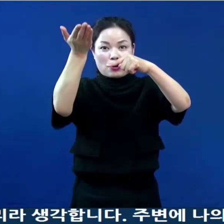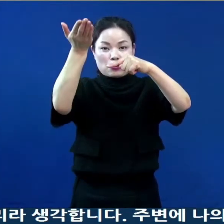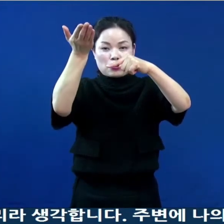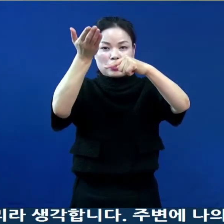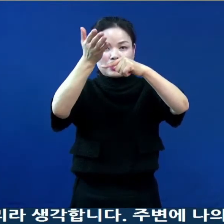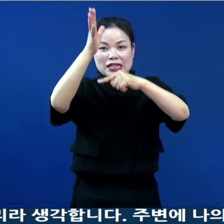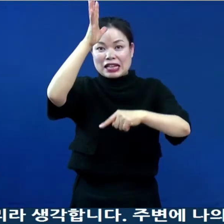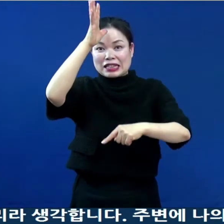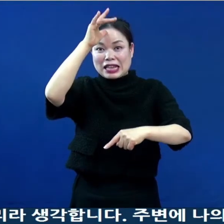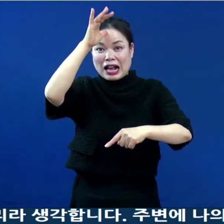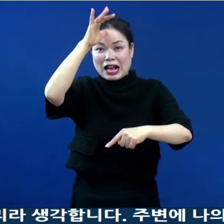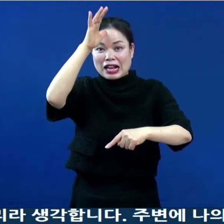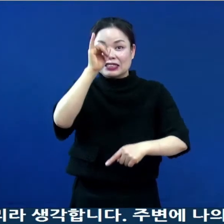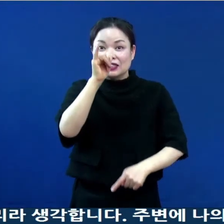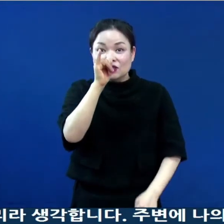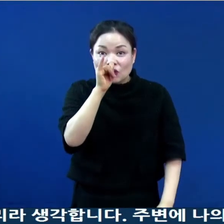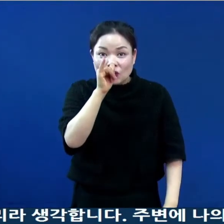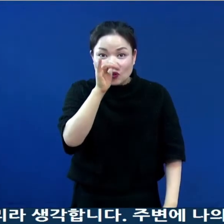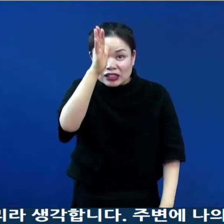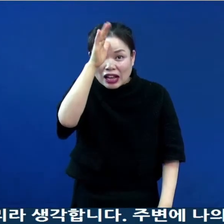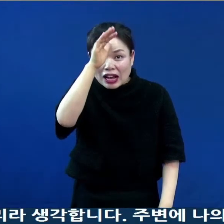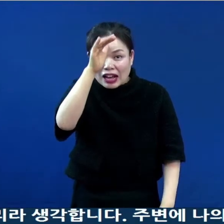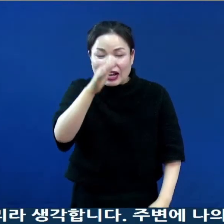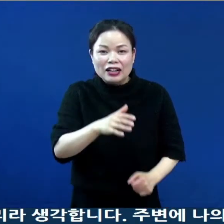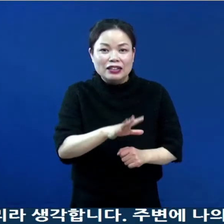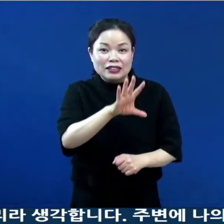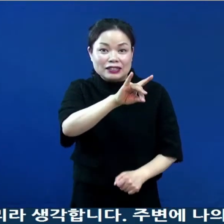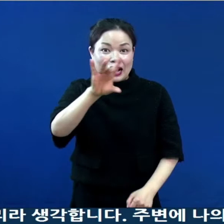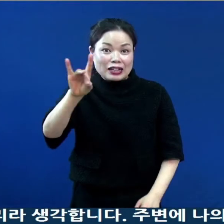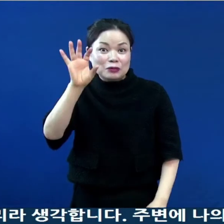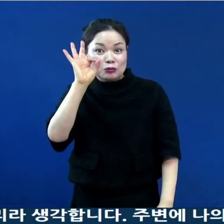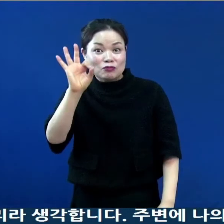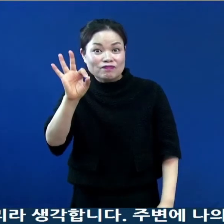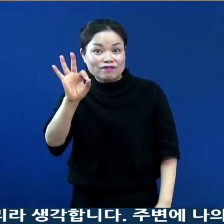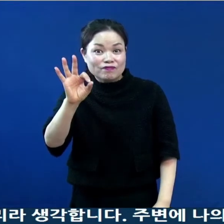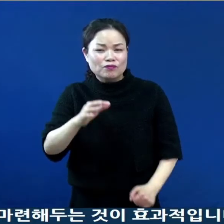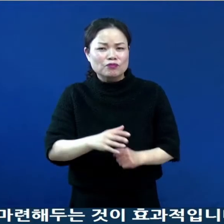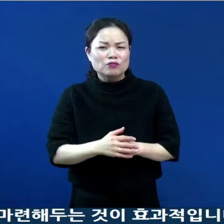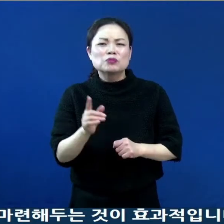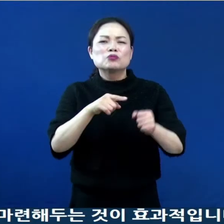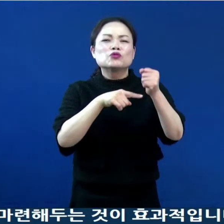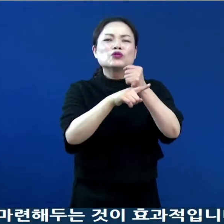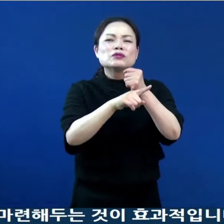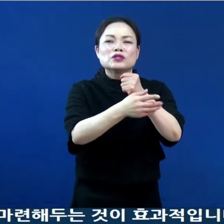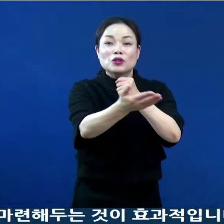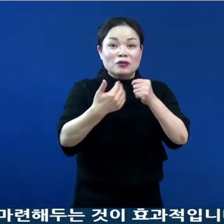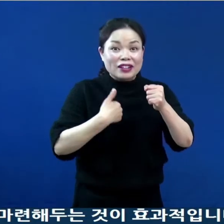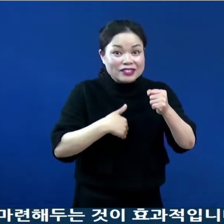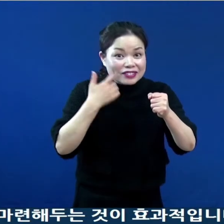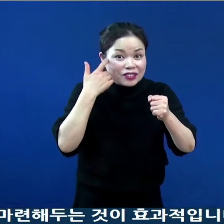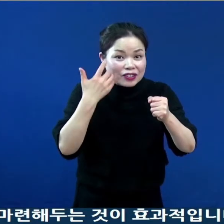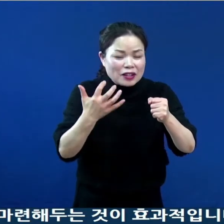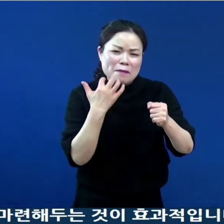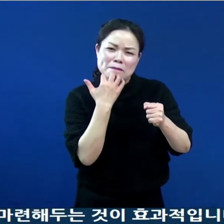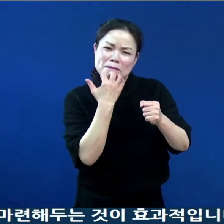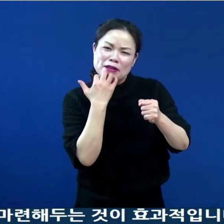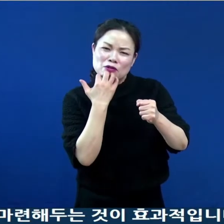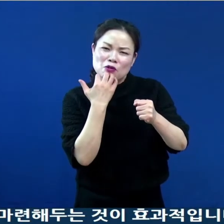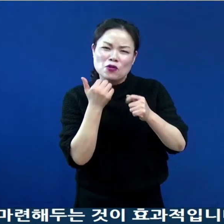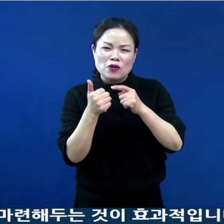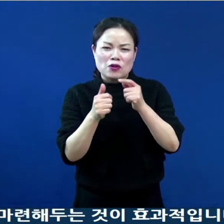닭이 달려 있는 그런 십자가들이 있습니다. 아마 종종들 보셨을 거예요. 무슨 의미인지 여러분 아시죠?